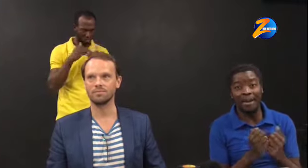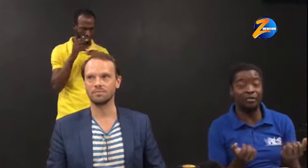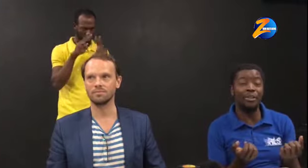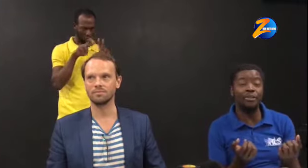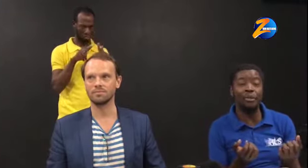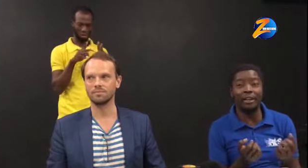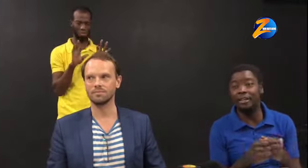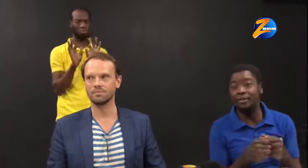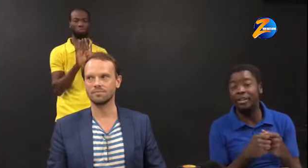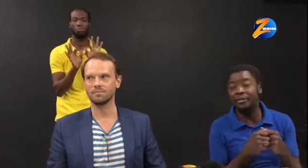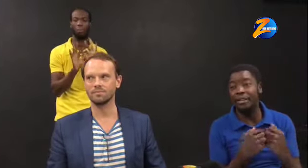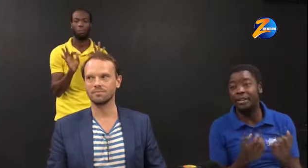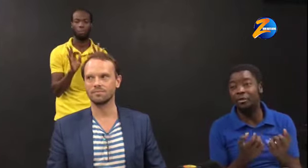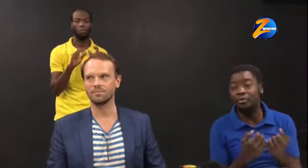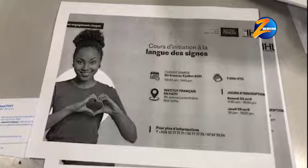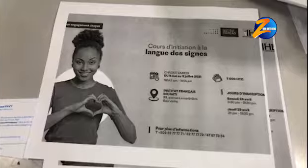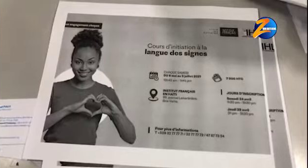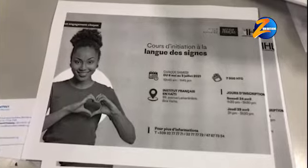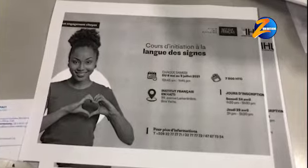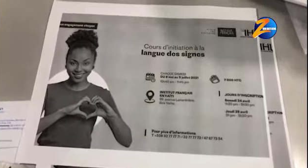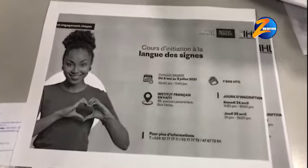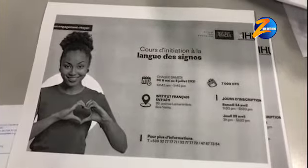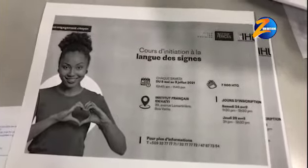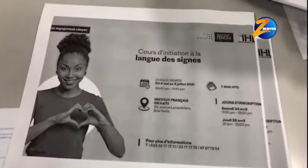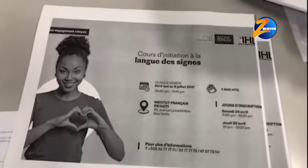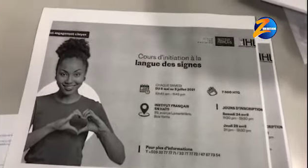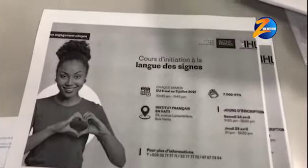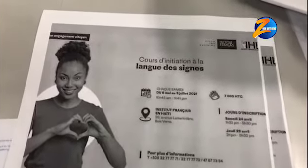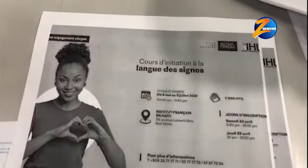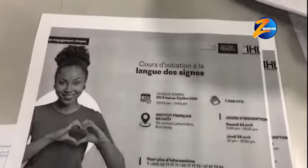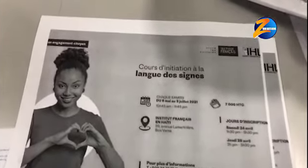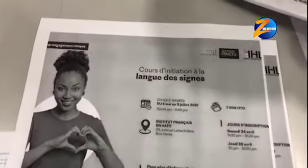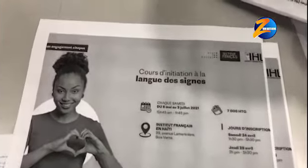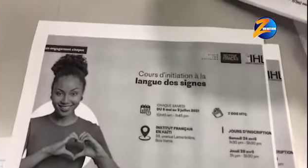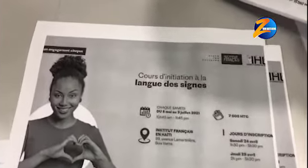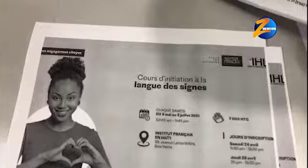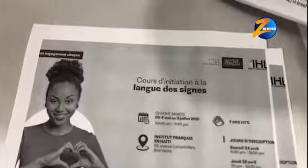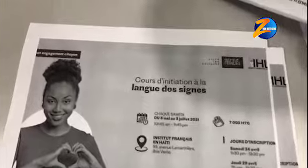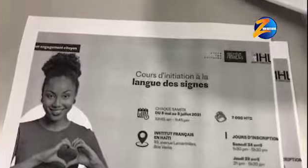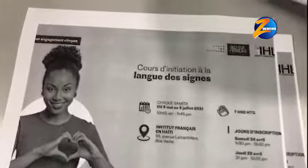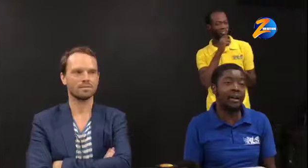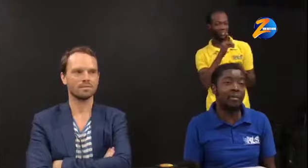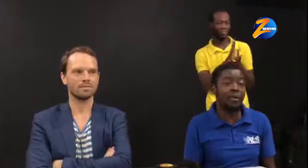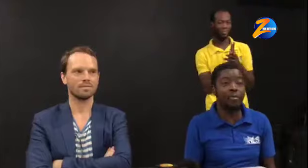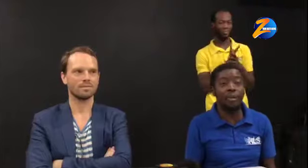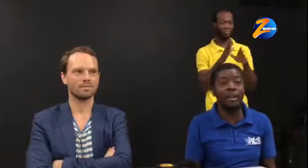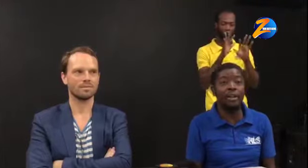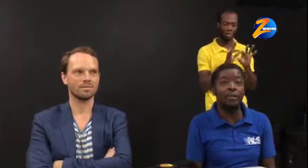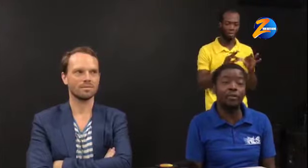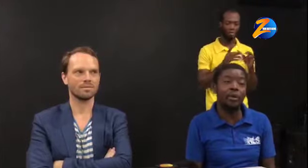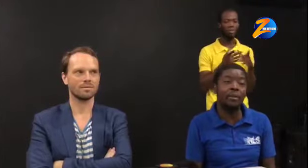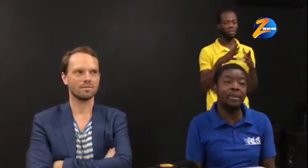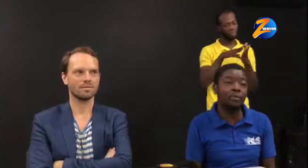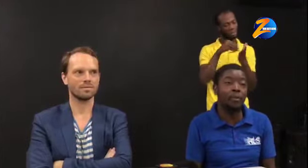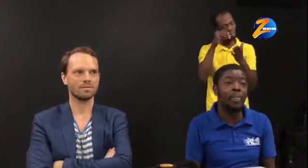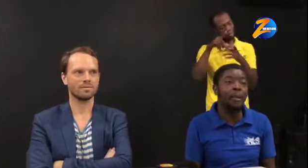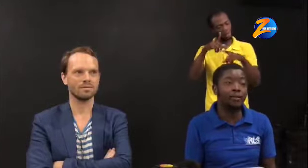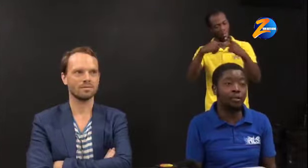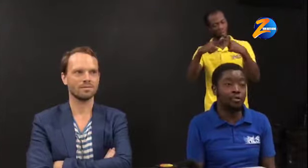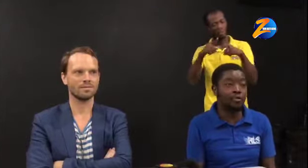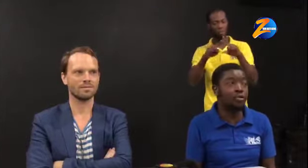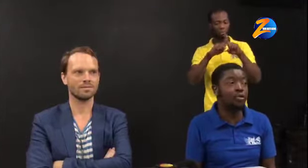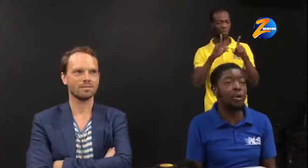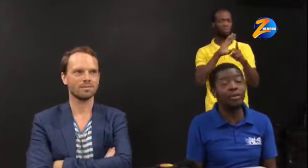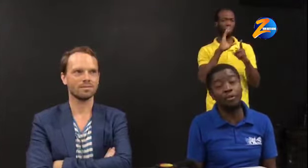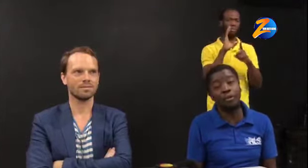en langue des signes, Fenel Bellegarde. Le spécialiste en sciences humaines annonce du coup l'organisation d'une conférence débat dans les